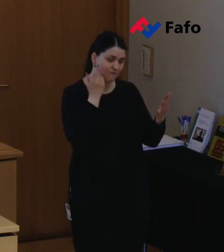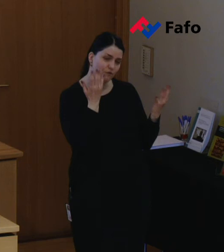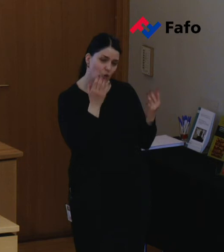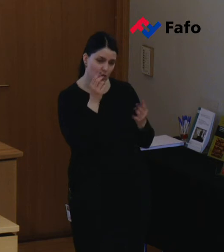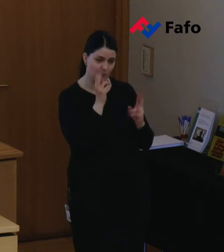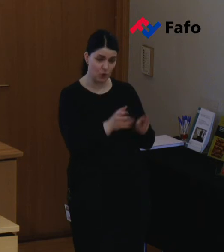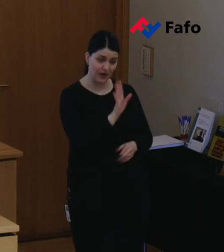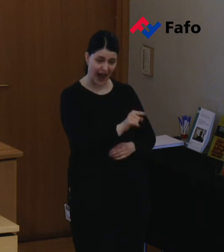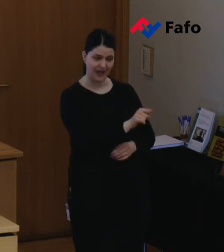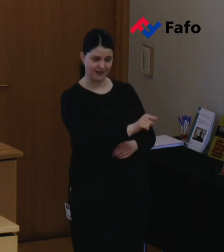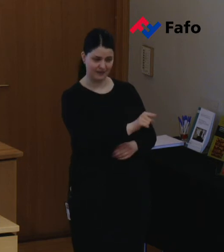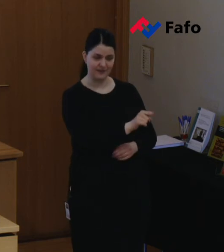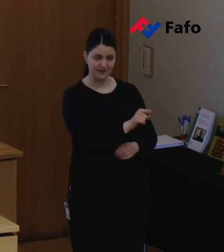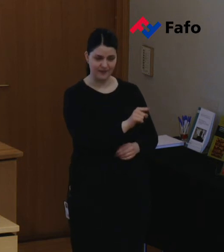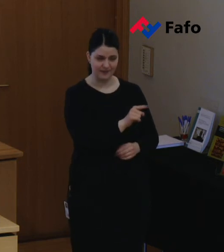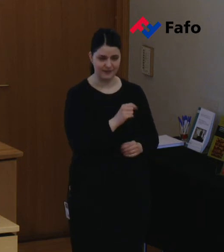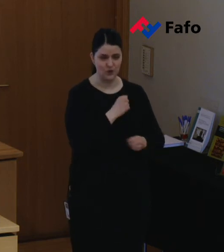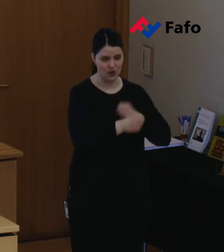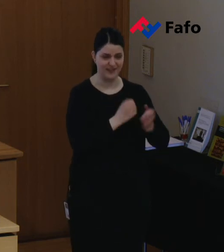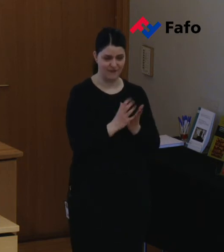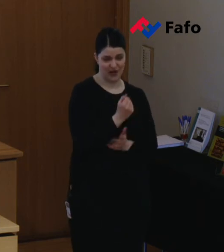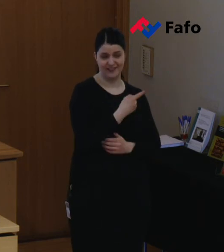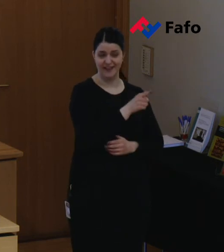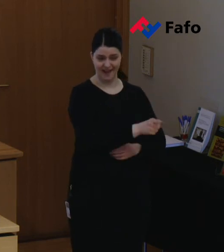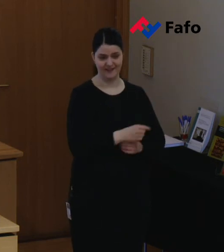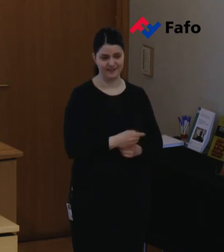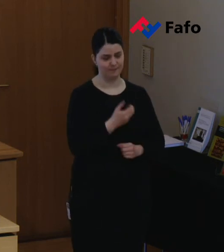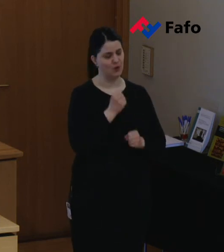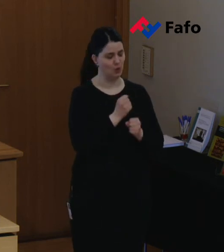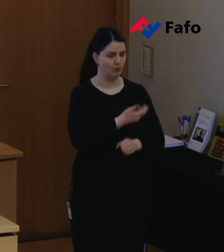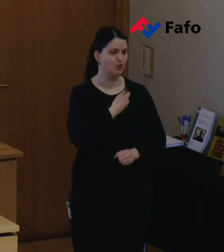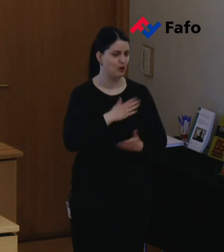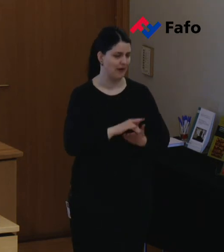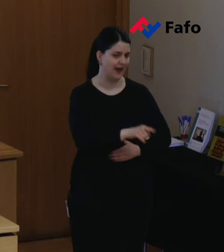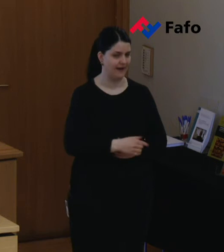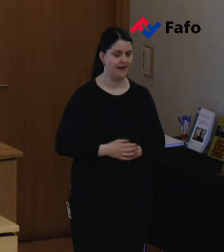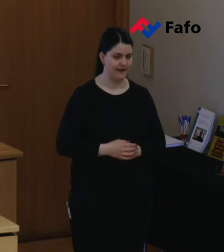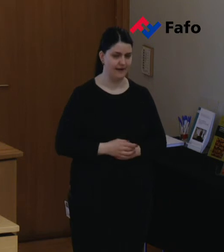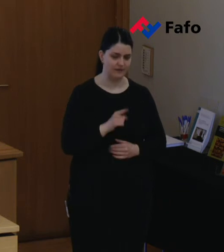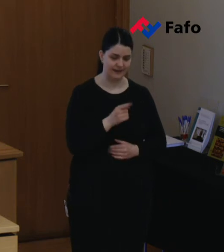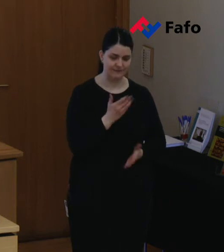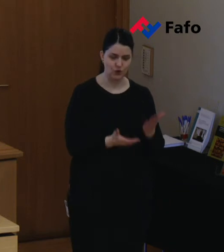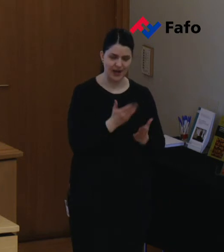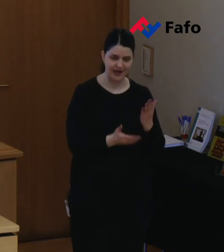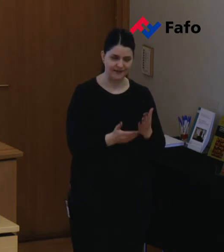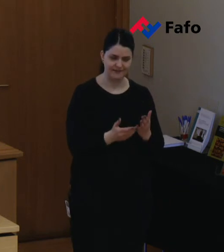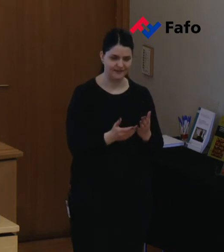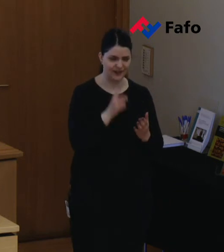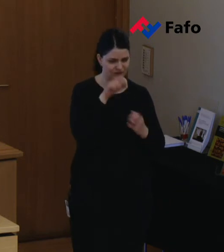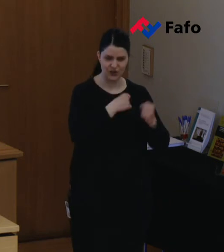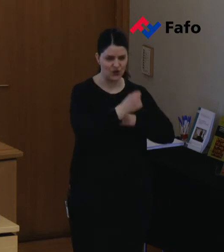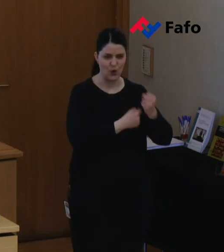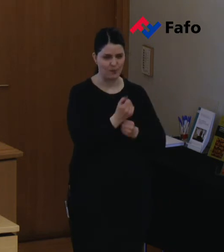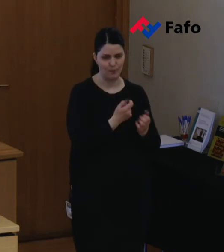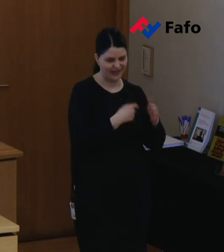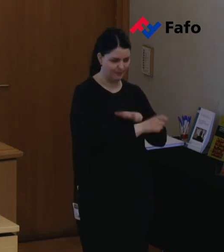er og gir seg fortjent til det, det tenker jeg vi må jobbe mye med. at den vurderingen trenger ikke bli gjort på et kontor, men kom